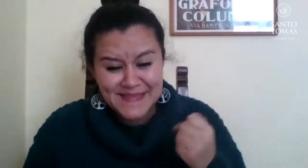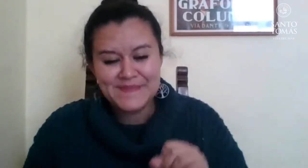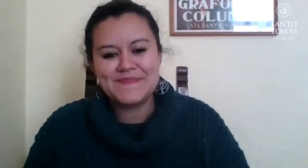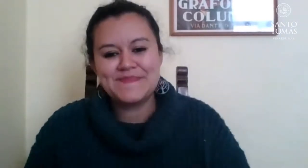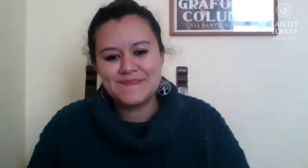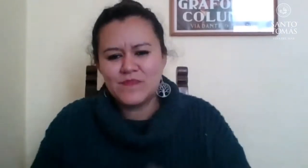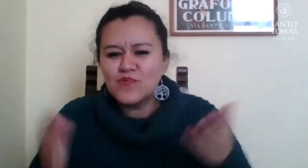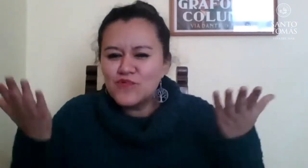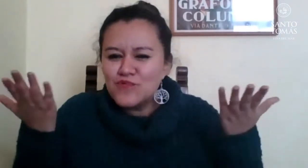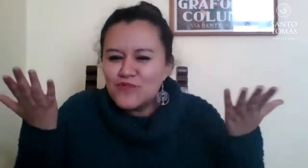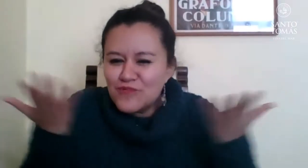¿Qué?